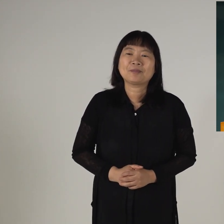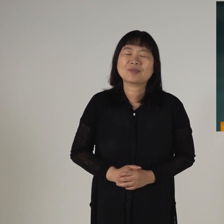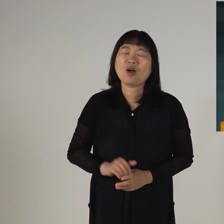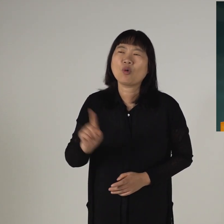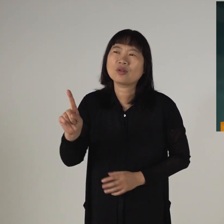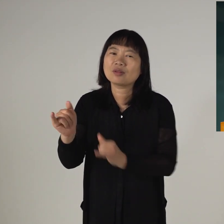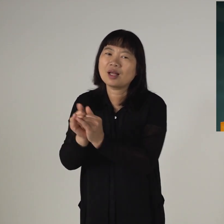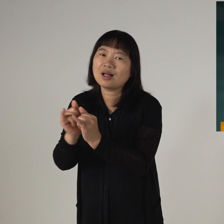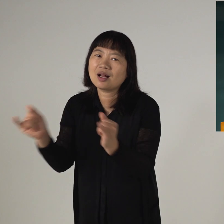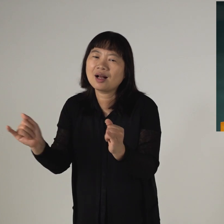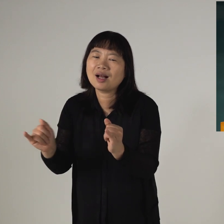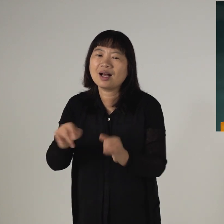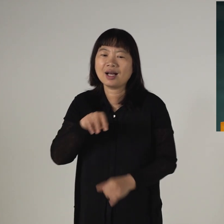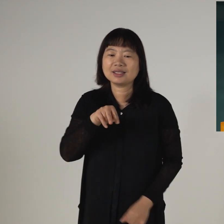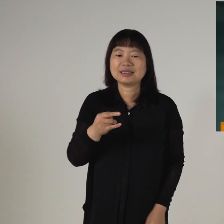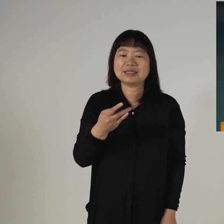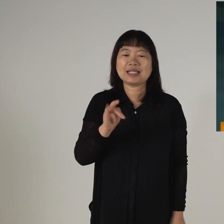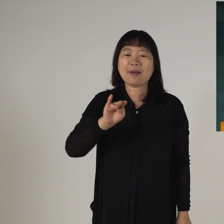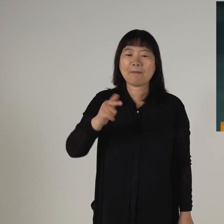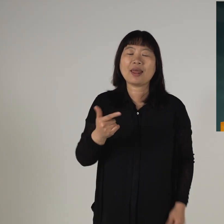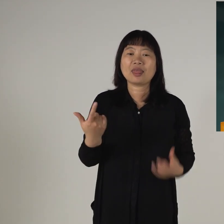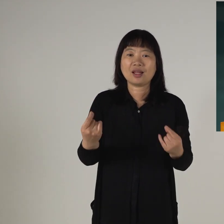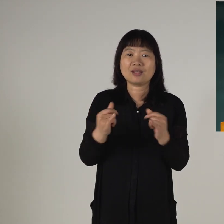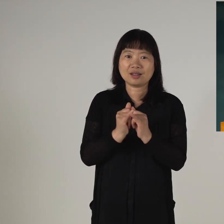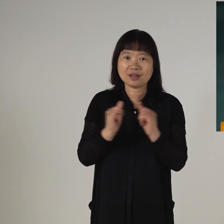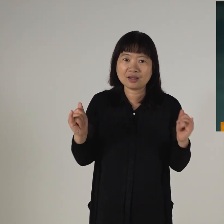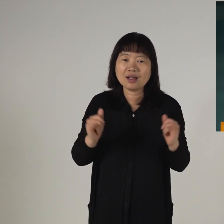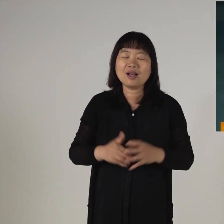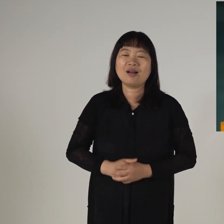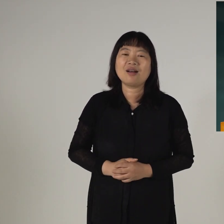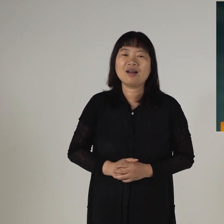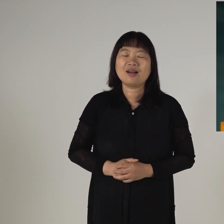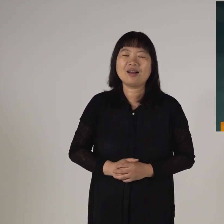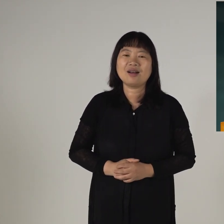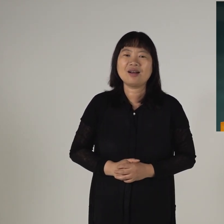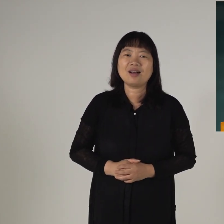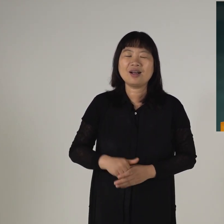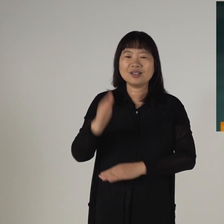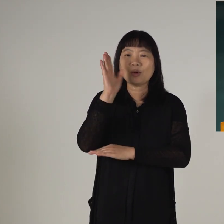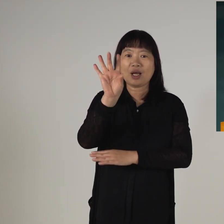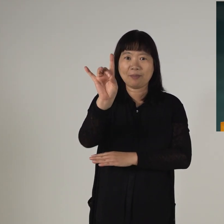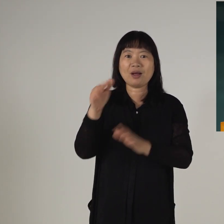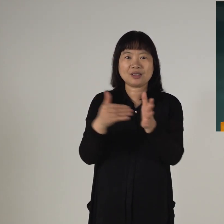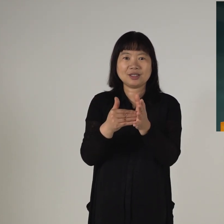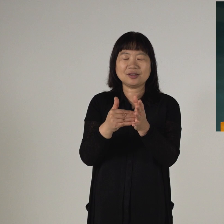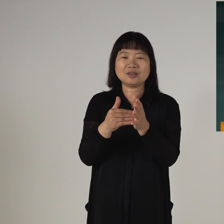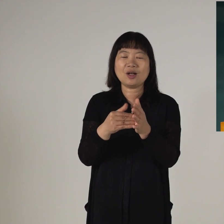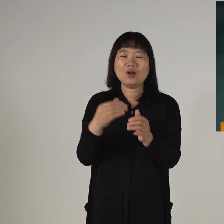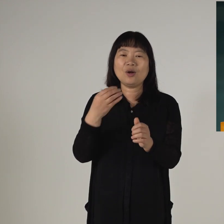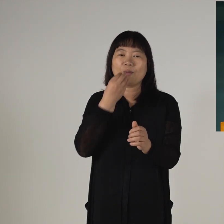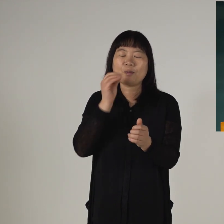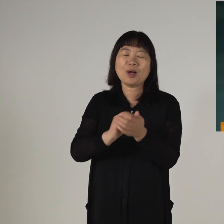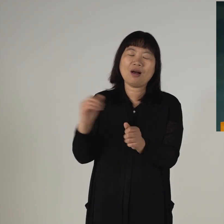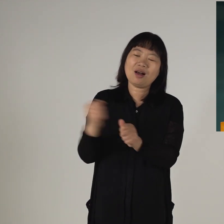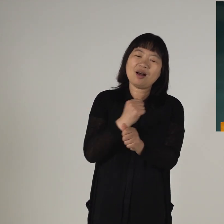어떤 사람은, 스데반 같은 사람은 딱 한편 설교하고 돌맞아